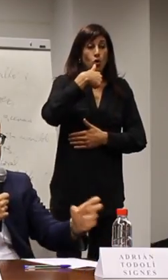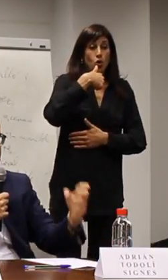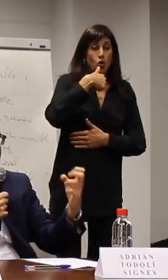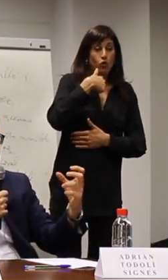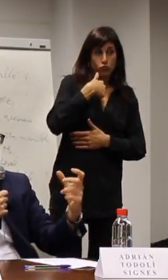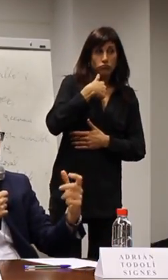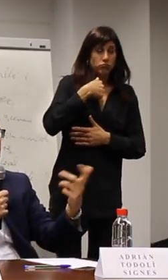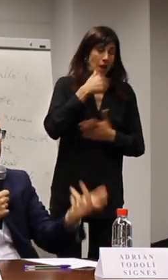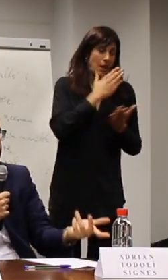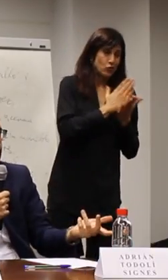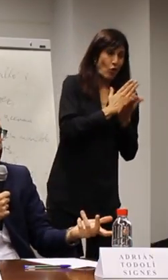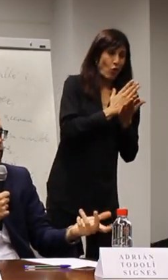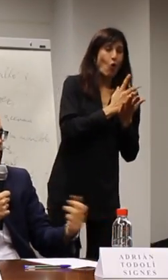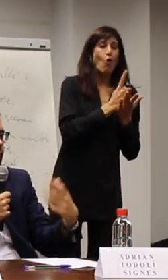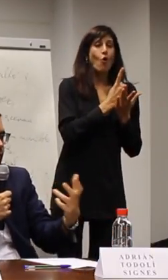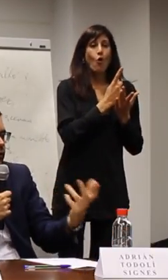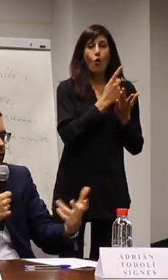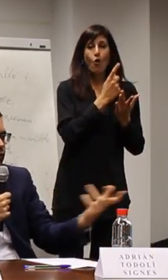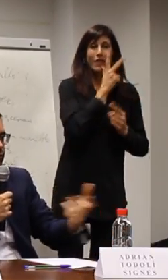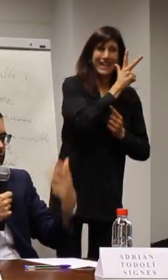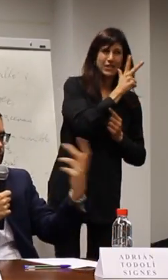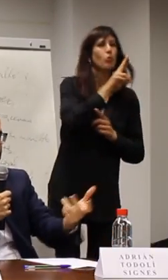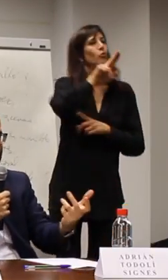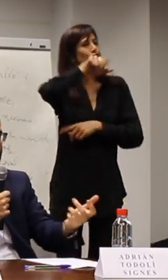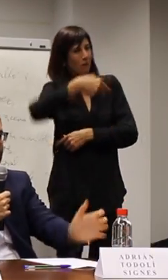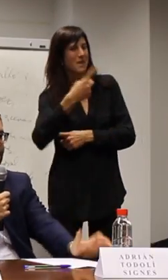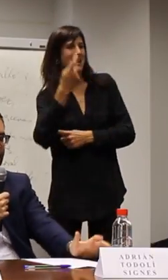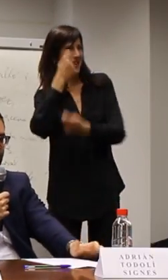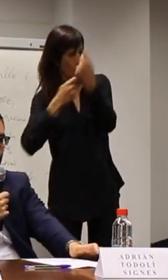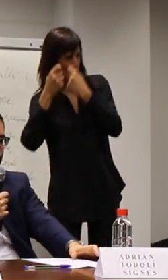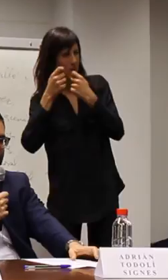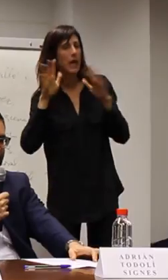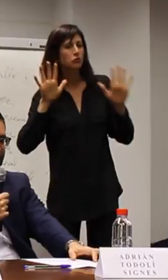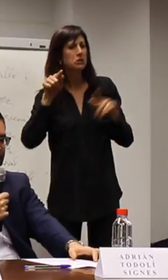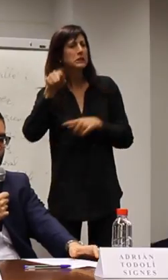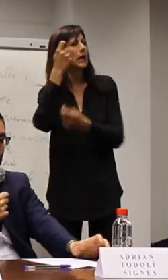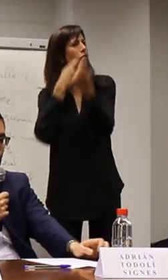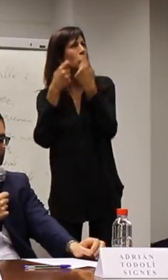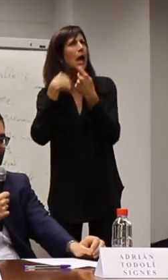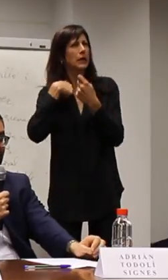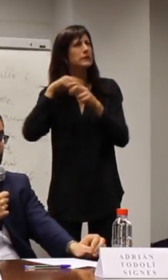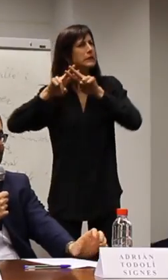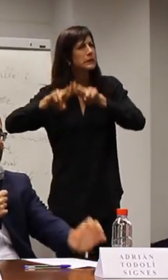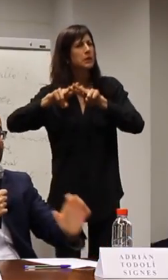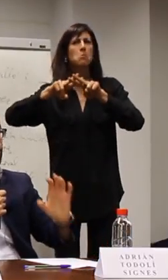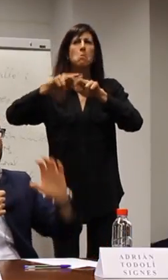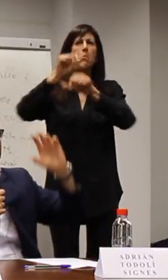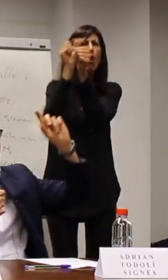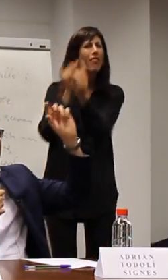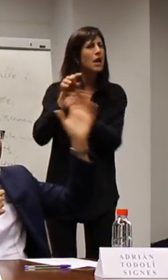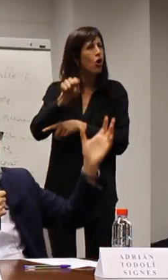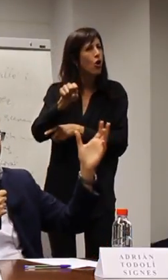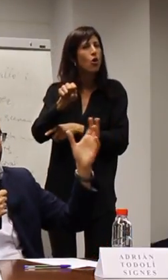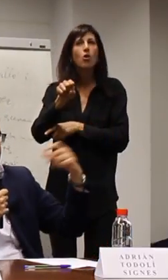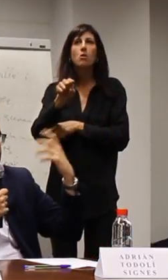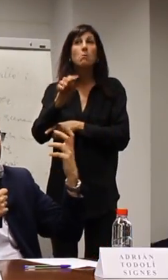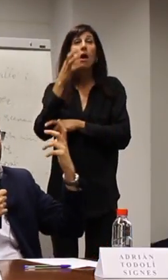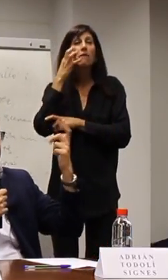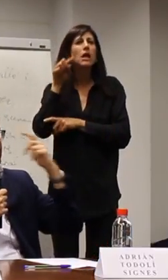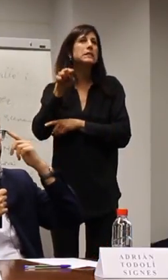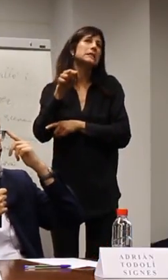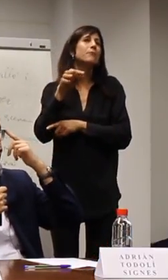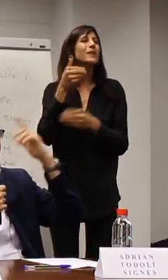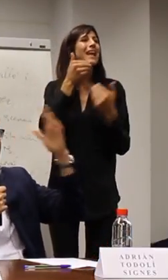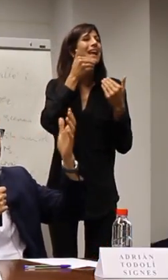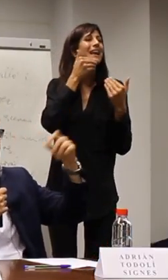economista, y entonces pues he estudiado el modelo de negocio, como modelo de negocio, ¿no?, como la parte económica, y yo me he dado cuenta de, realmente no es que esté en internet, que muchas